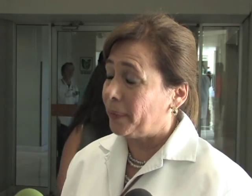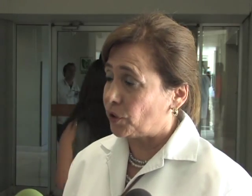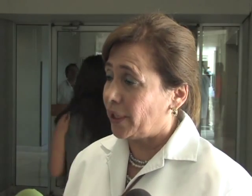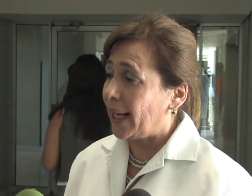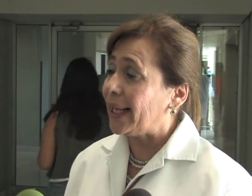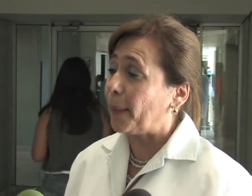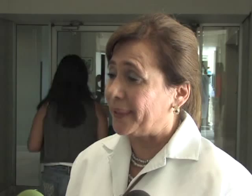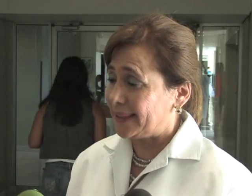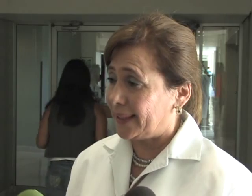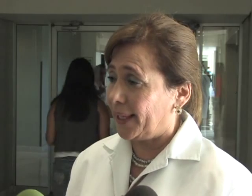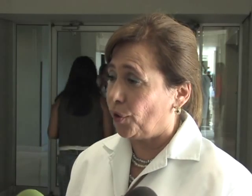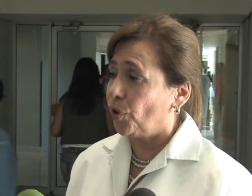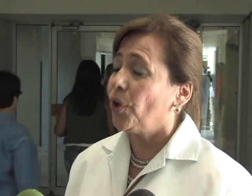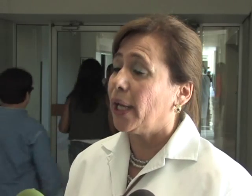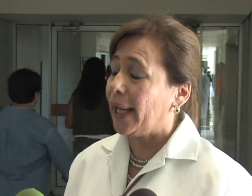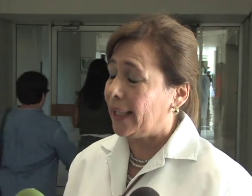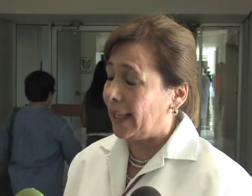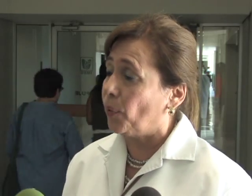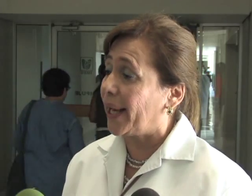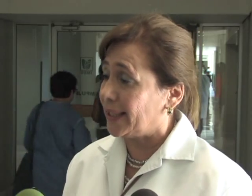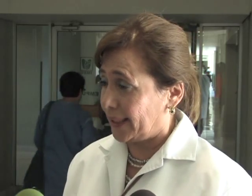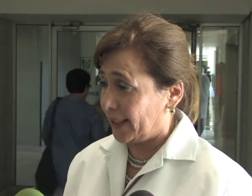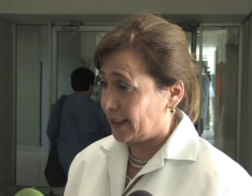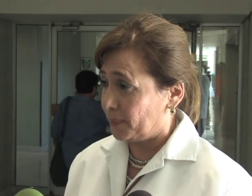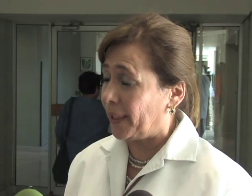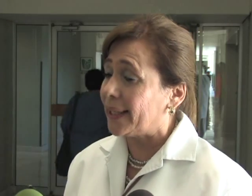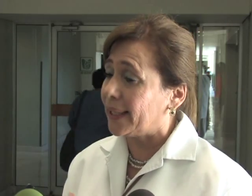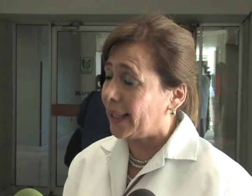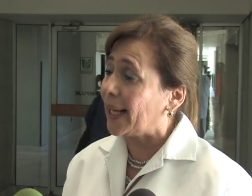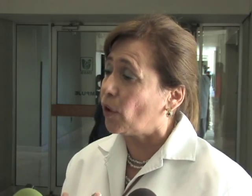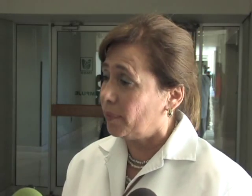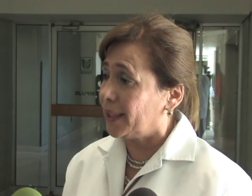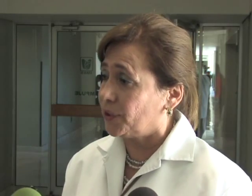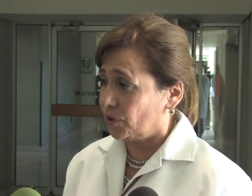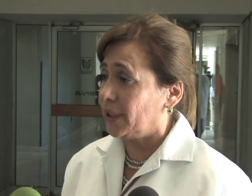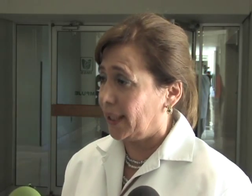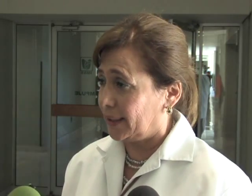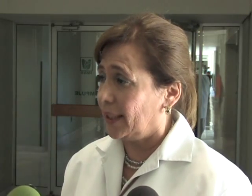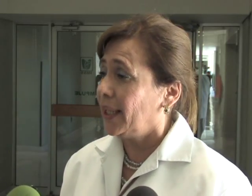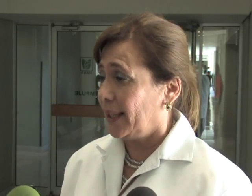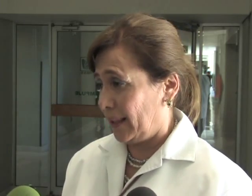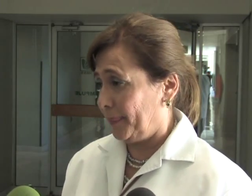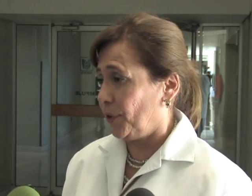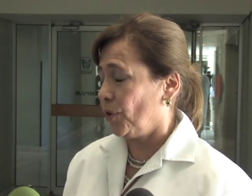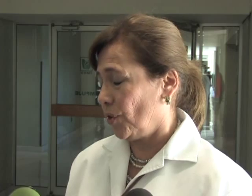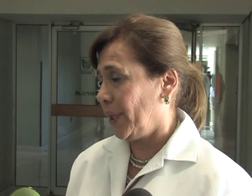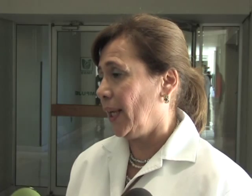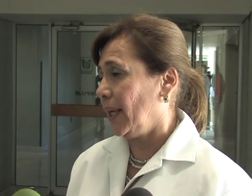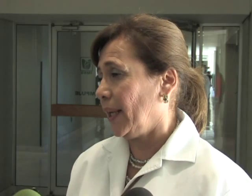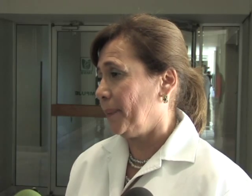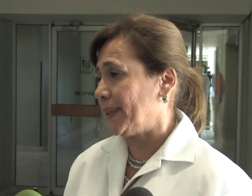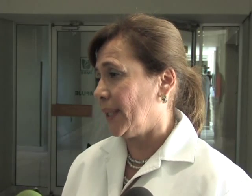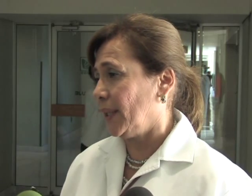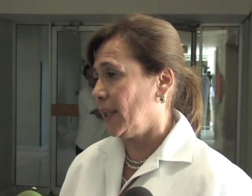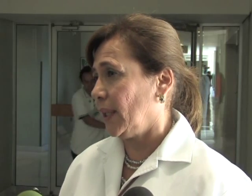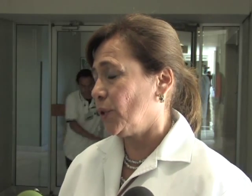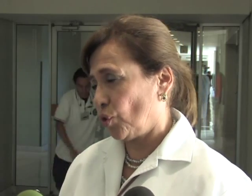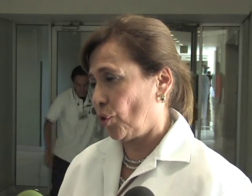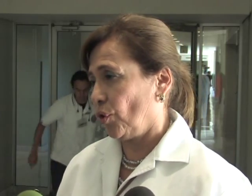personal capacitado en el lenguaje de señas para tener la comunicación directa, repito, con el paciente sordo.